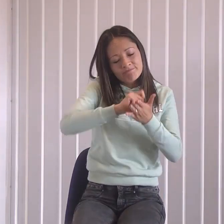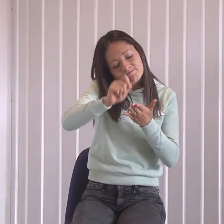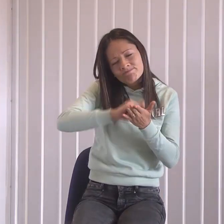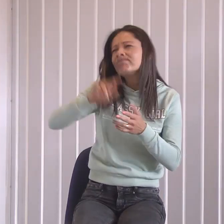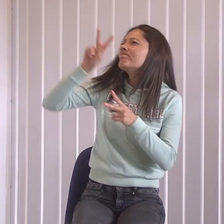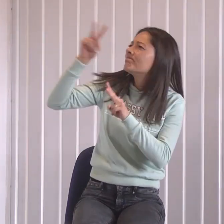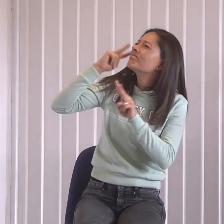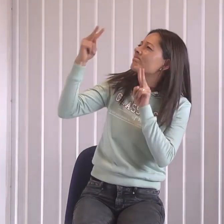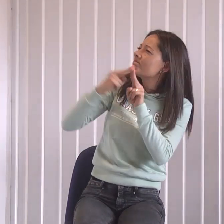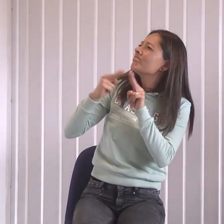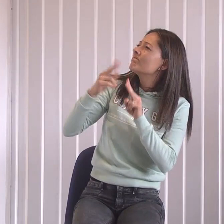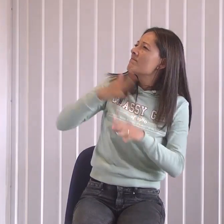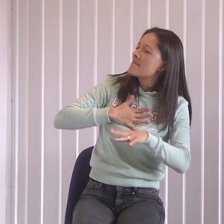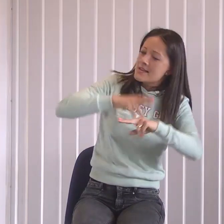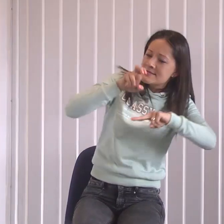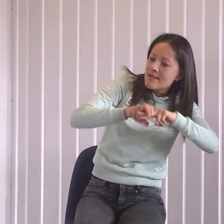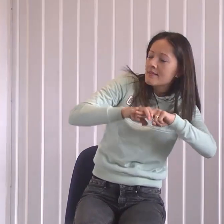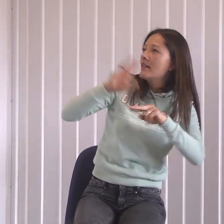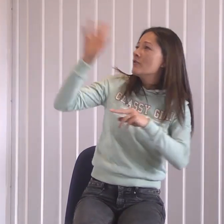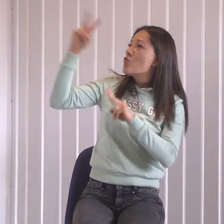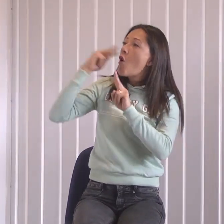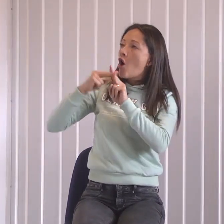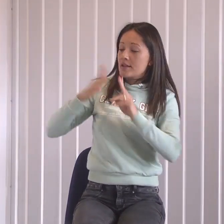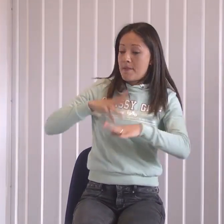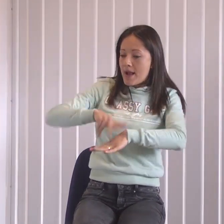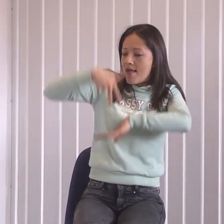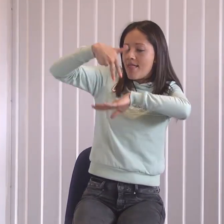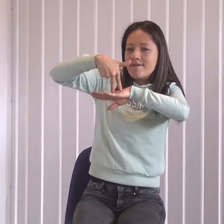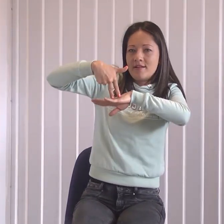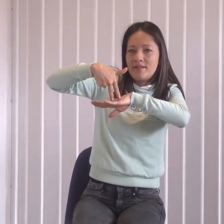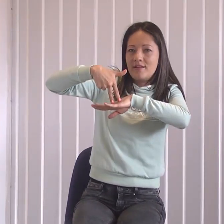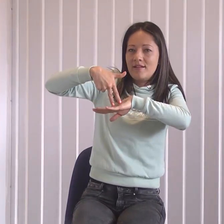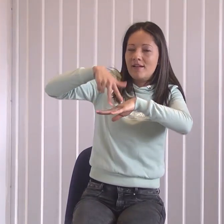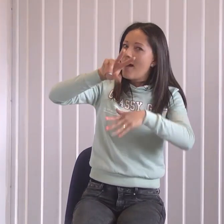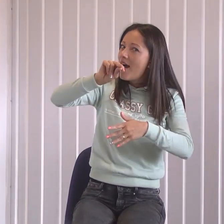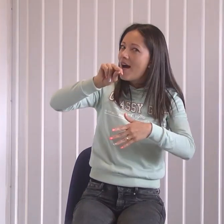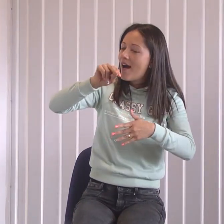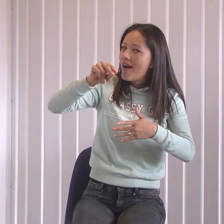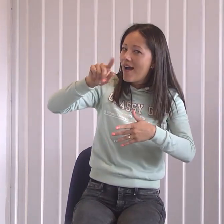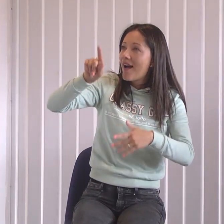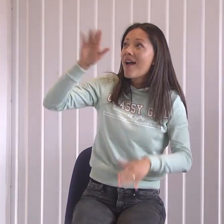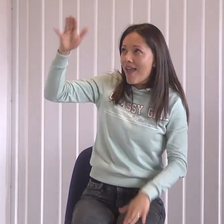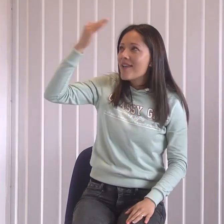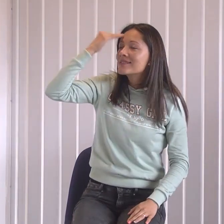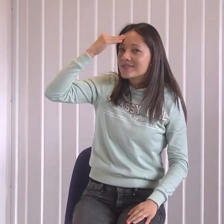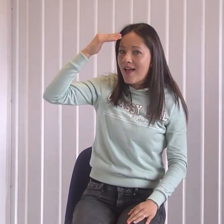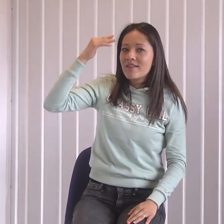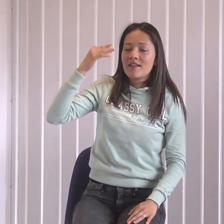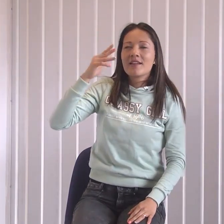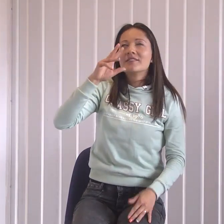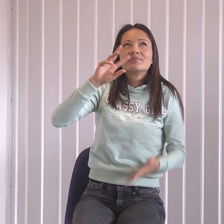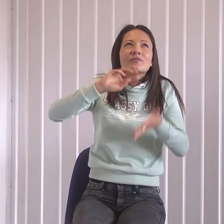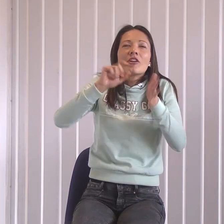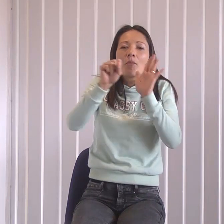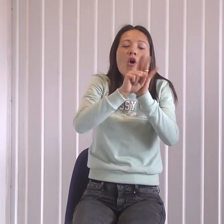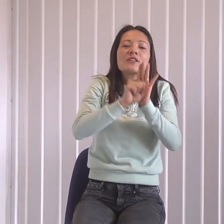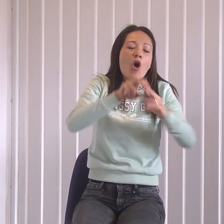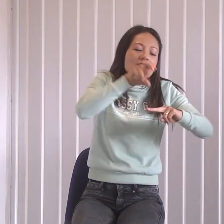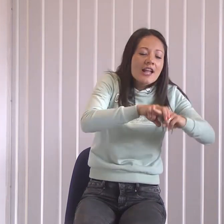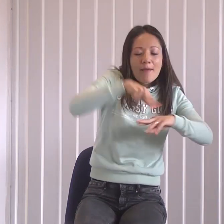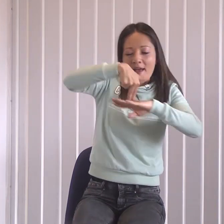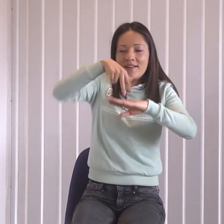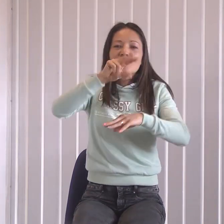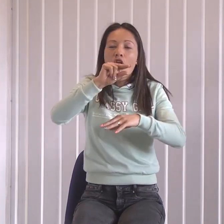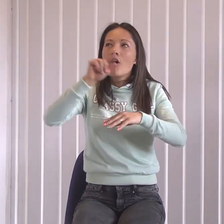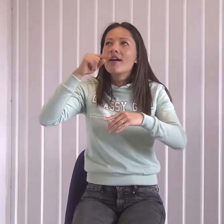tú conoces mi sentarme y mi levantarme, Él no está diciendo que Él sabe cuando usted está en la silla y se levanta, no. Él